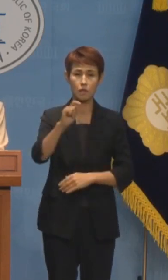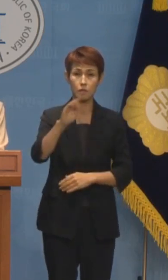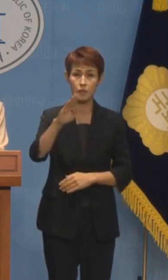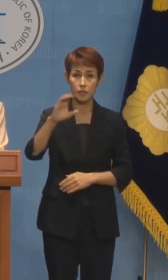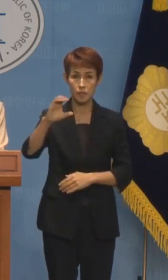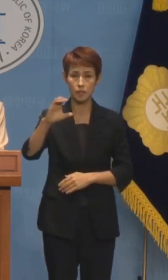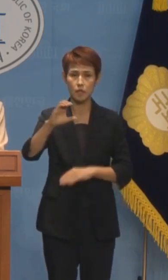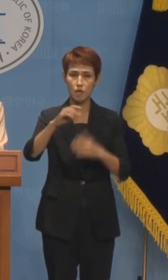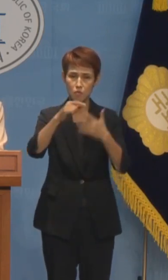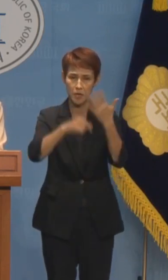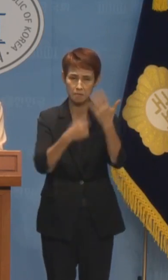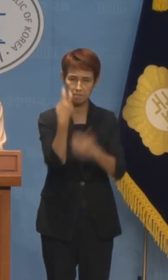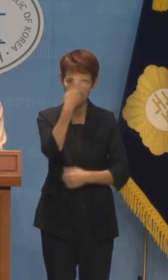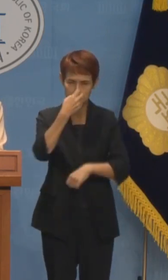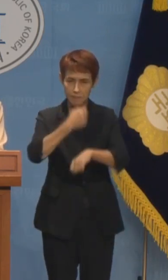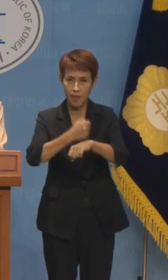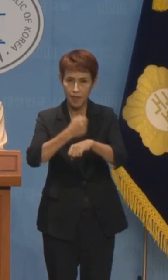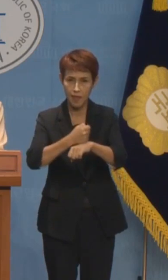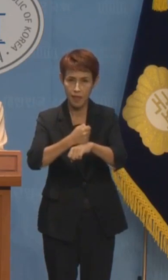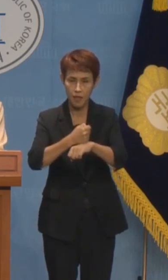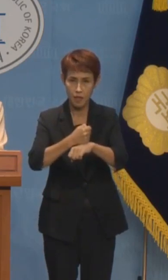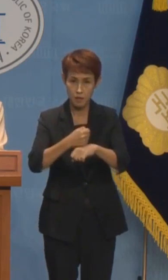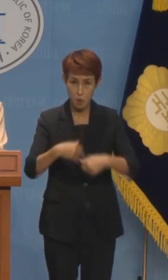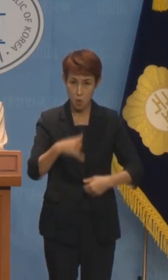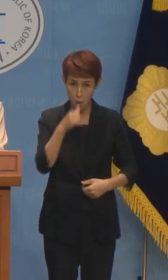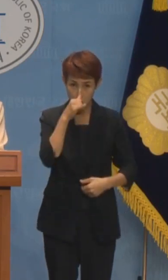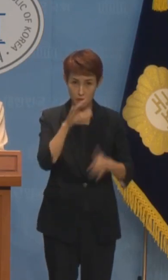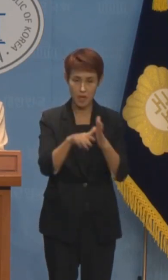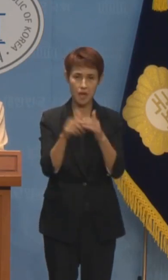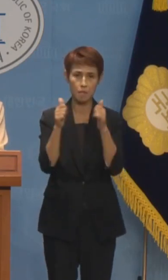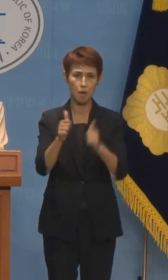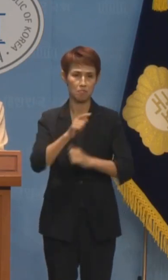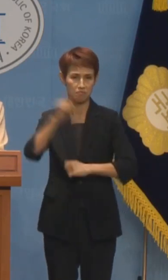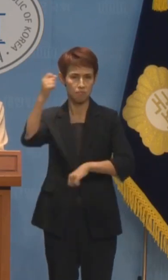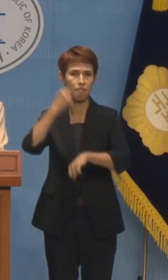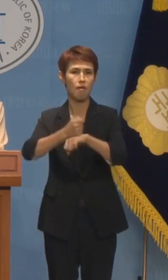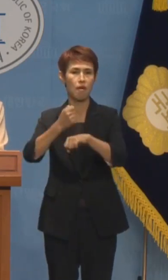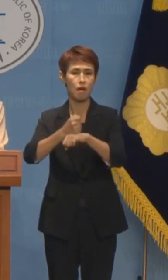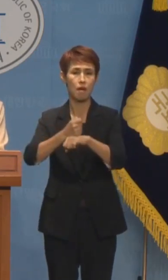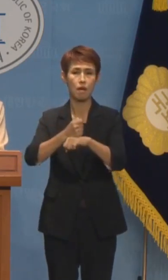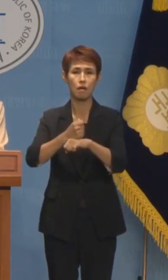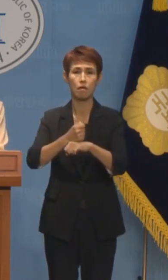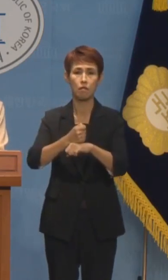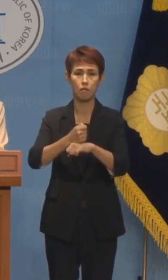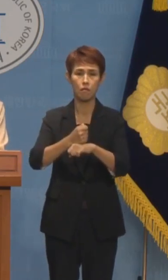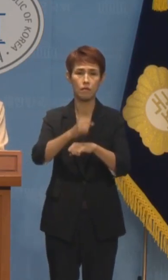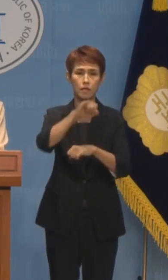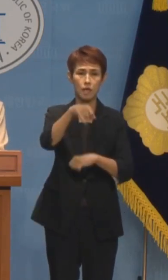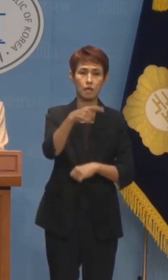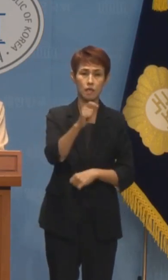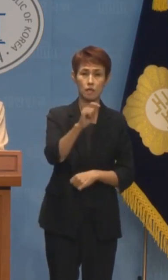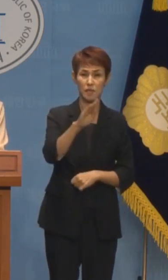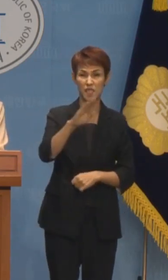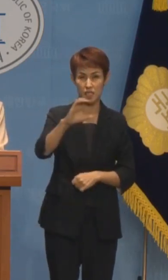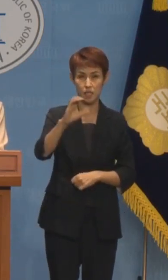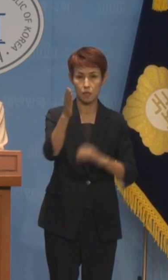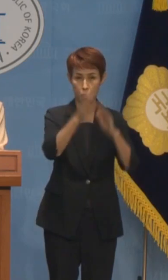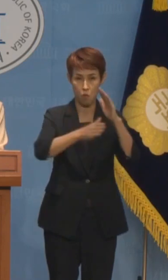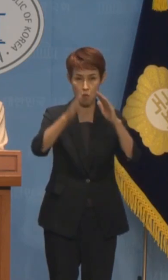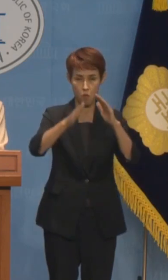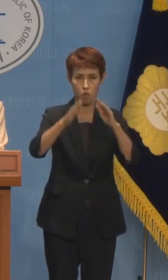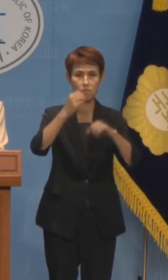프로그램을 집중 모니터링하고 필요할 경우 법적 제도적 조치를 통해 JTB 씨가 공정성을